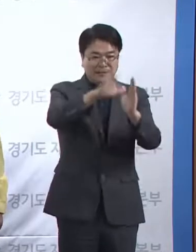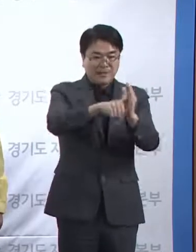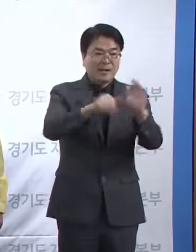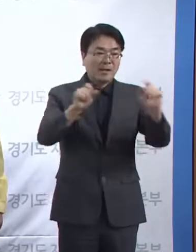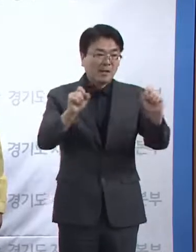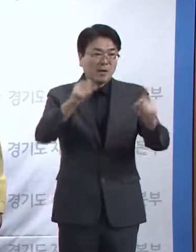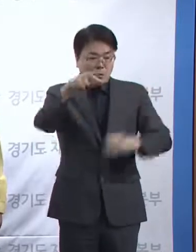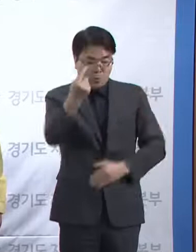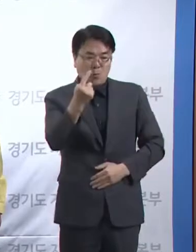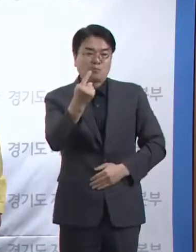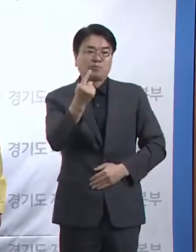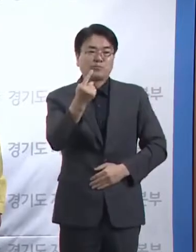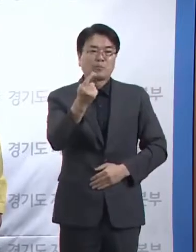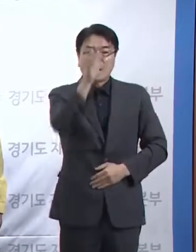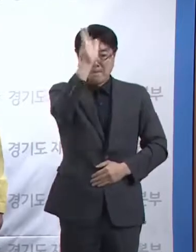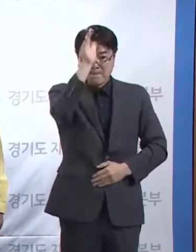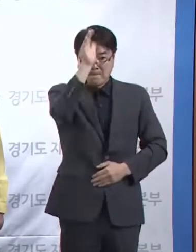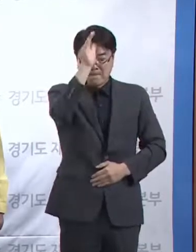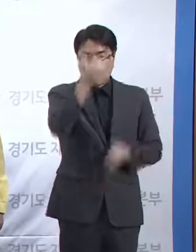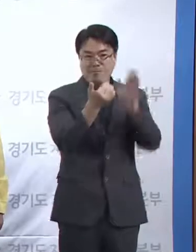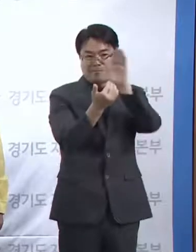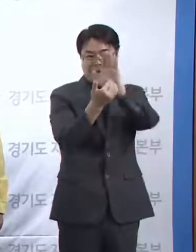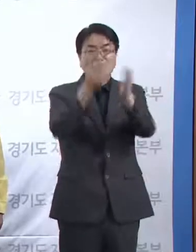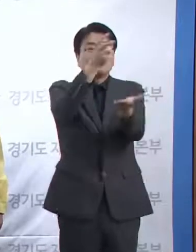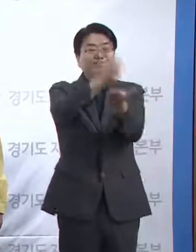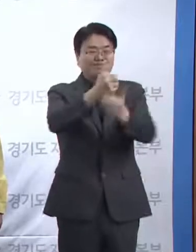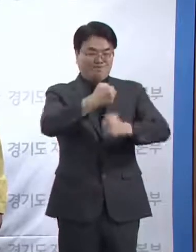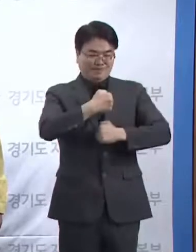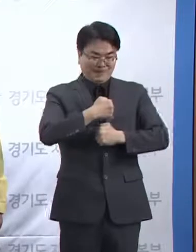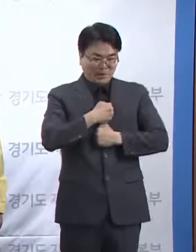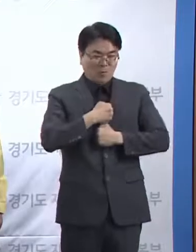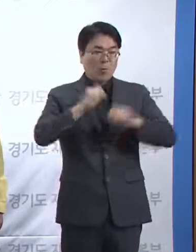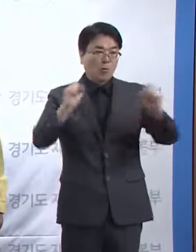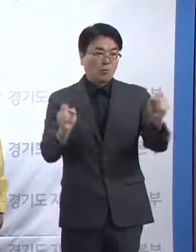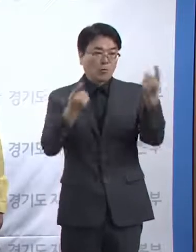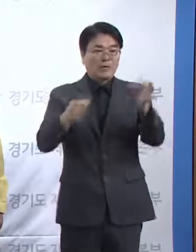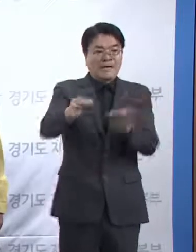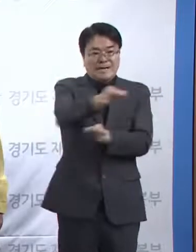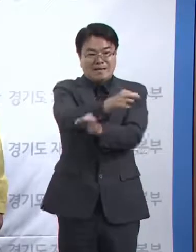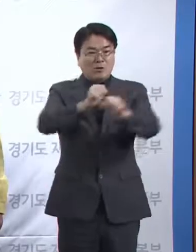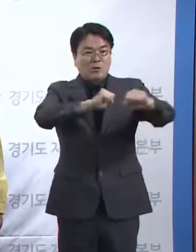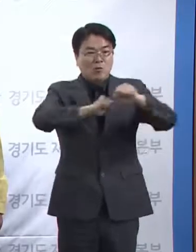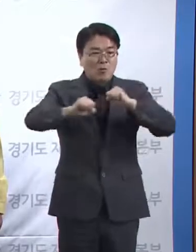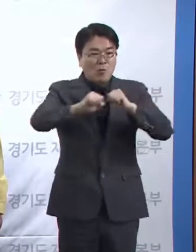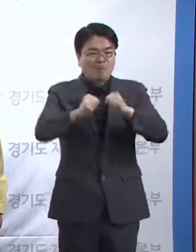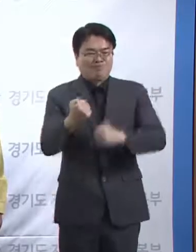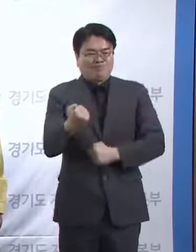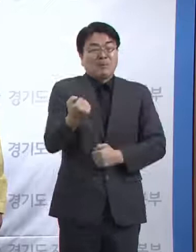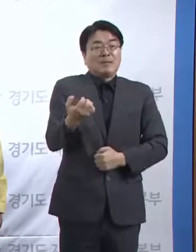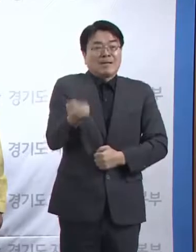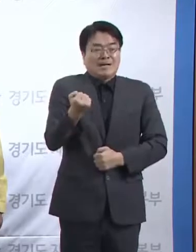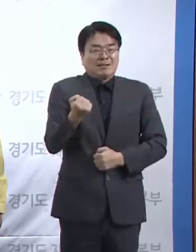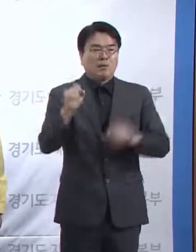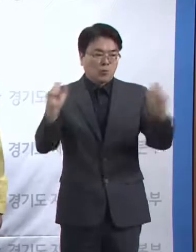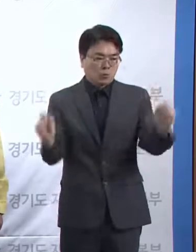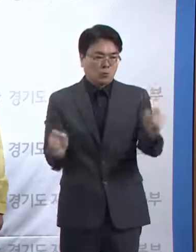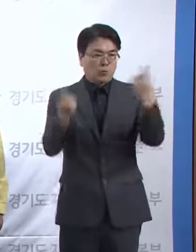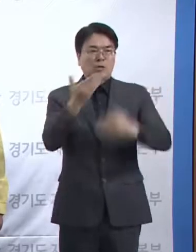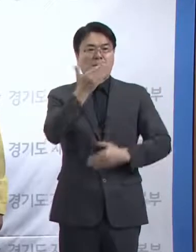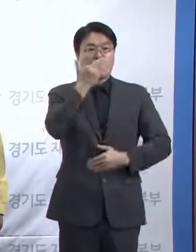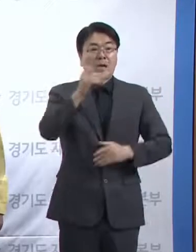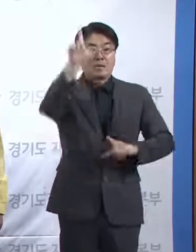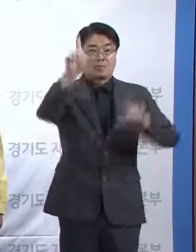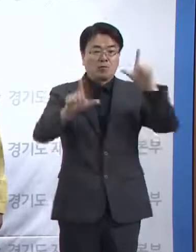준수해서 경제 방역과 보건 방역이 얼마든지 양립 가능하다는 것을 꼭